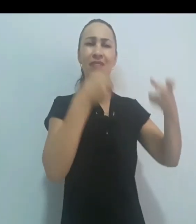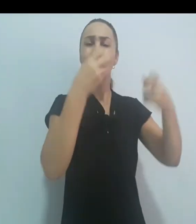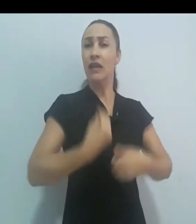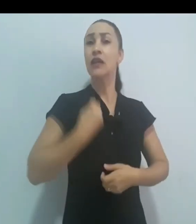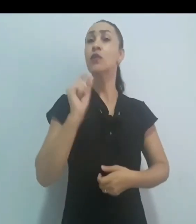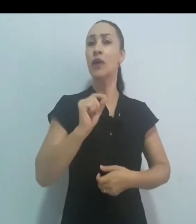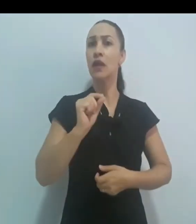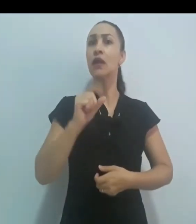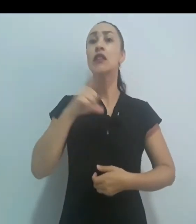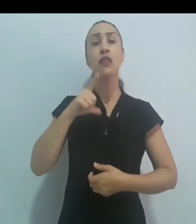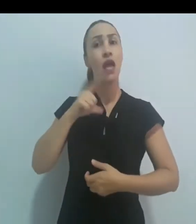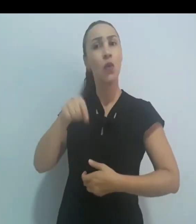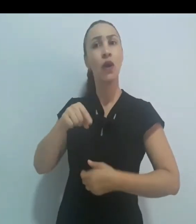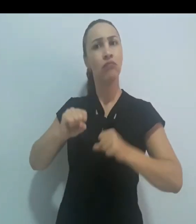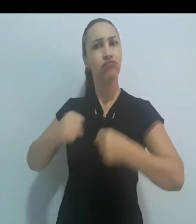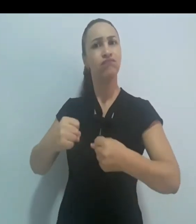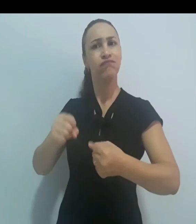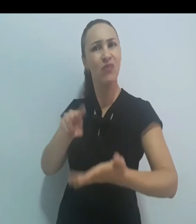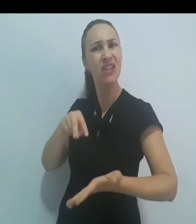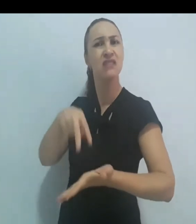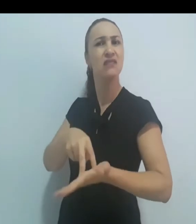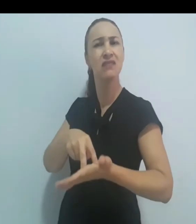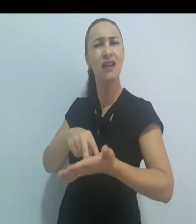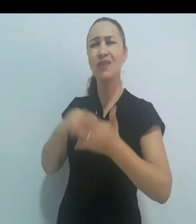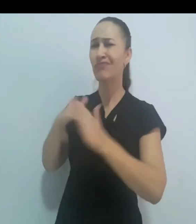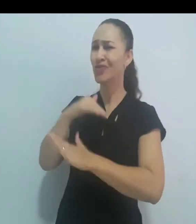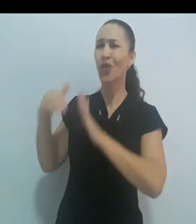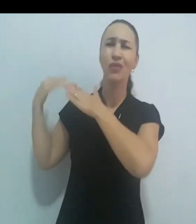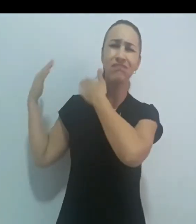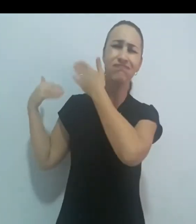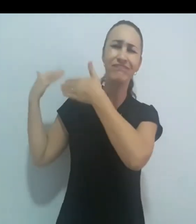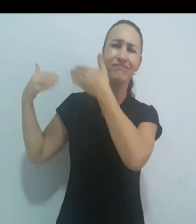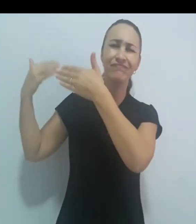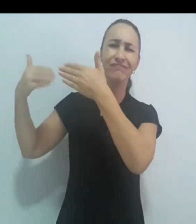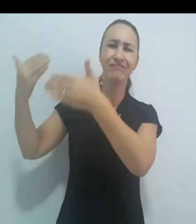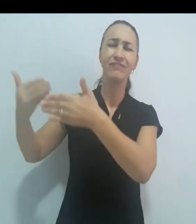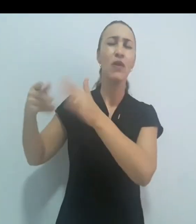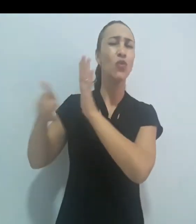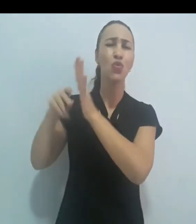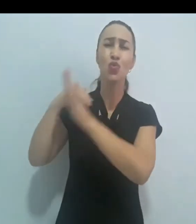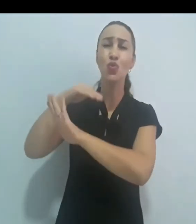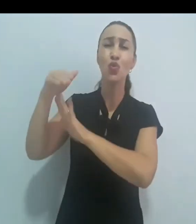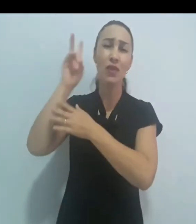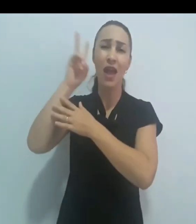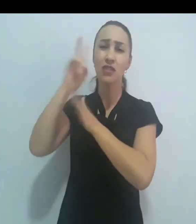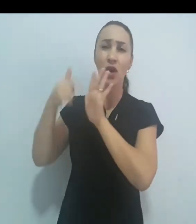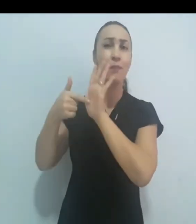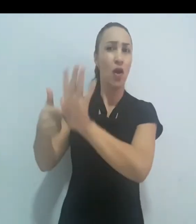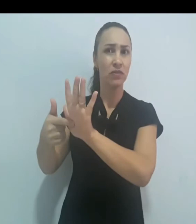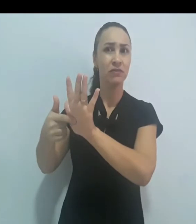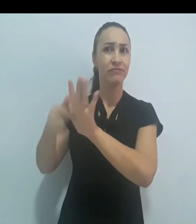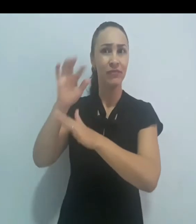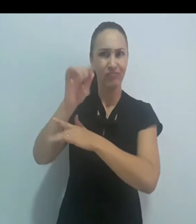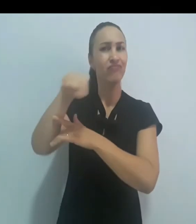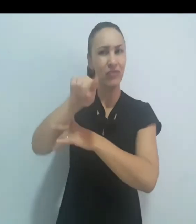até como uma forma de resistência mesmo, por tudo que passaram, né, pelas perseguições que a história mostra, e